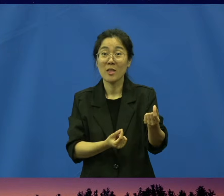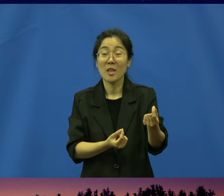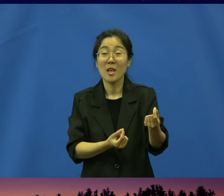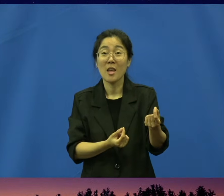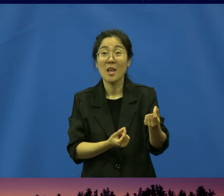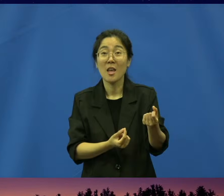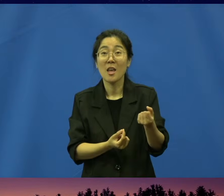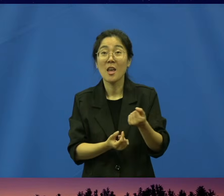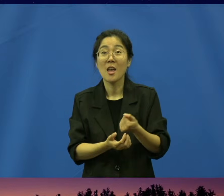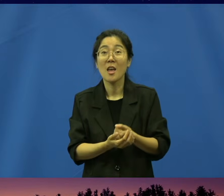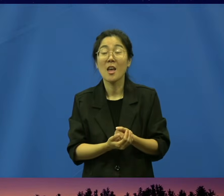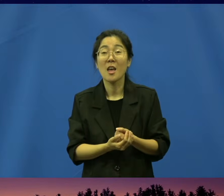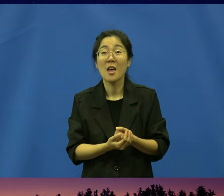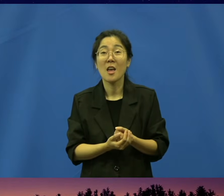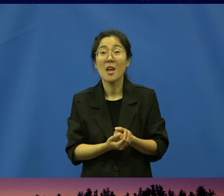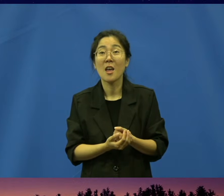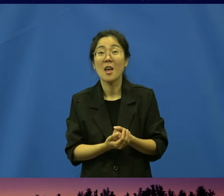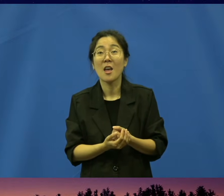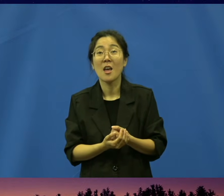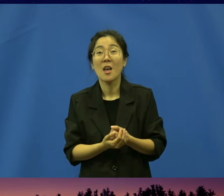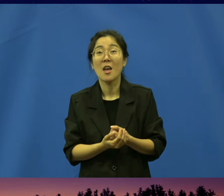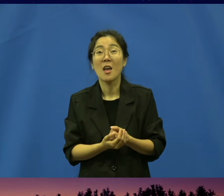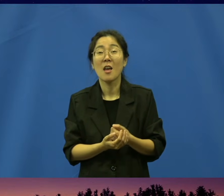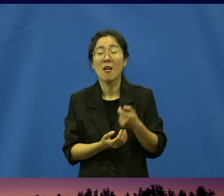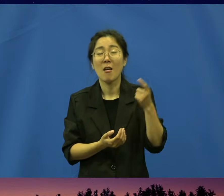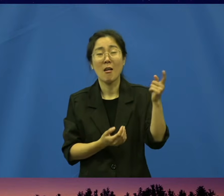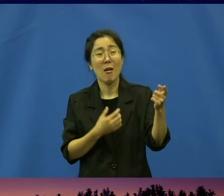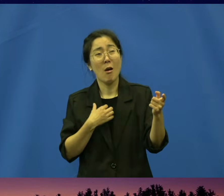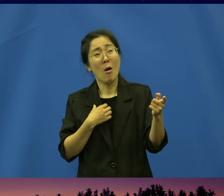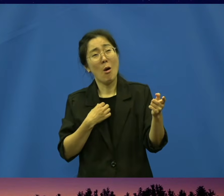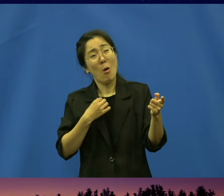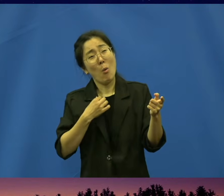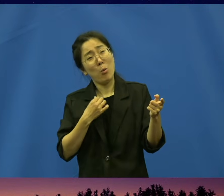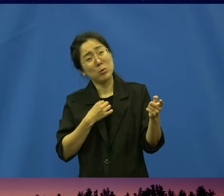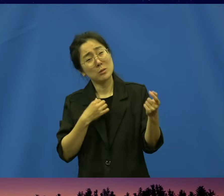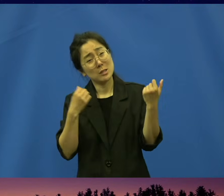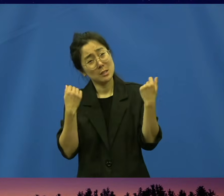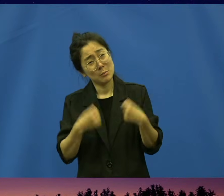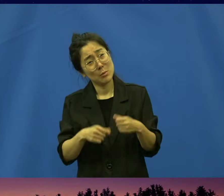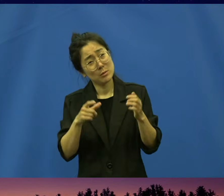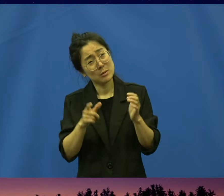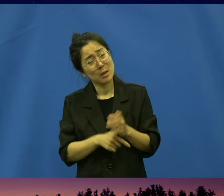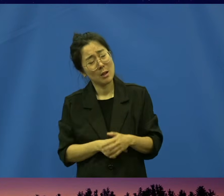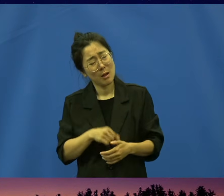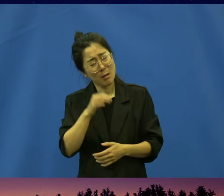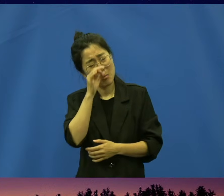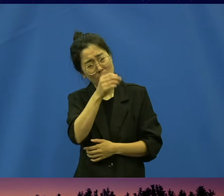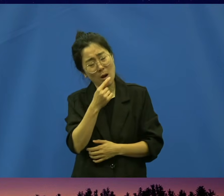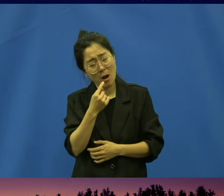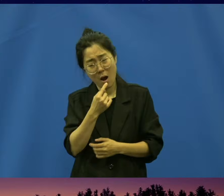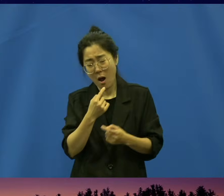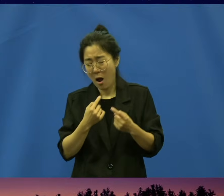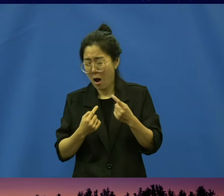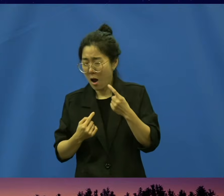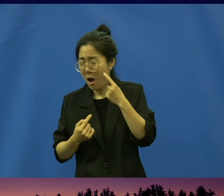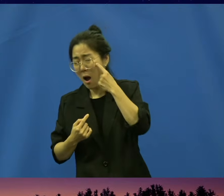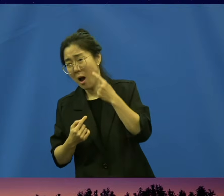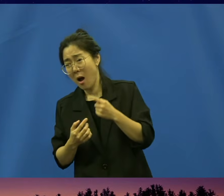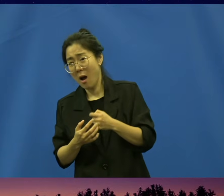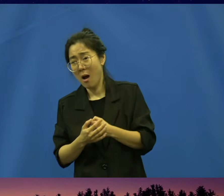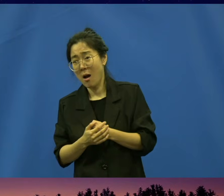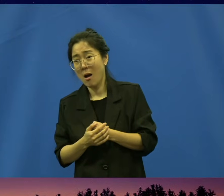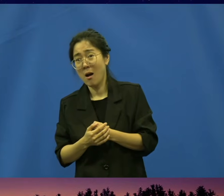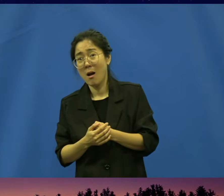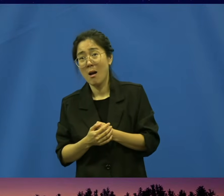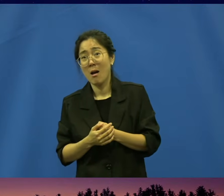같이 튀어나와서 돈 주고 샀을 텐데 저런 걸 입을까 도대체. 제가 보기가 너무너무 불편했어요. 나중에 알고